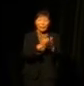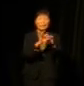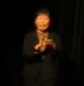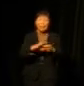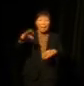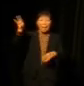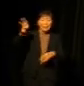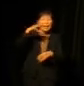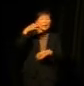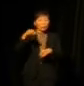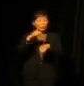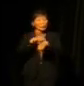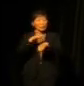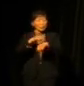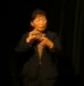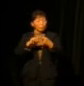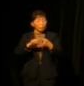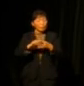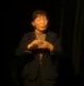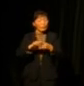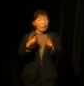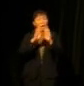。はい、